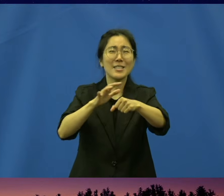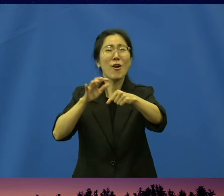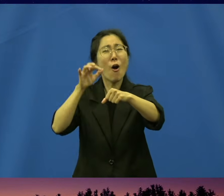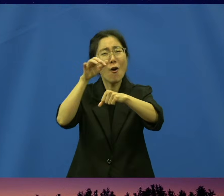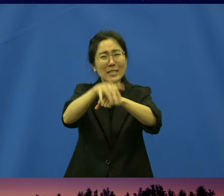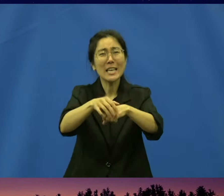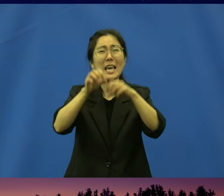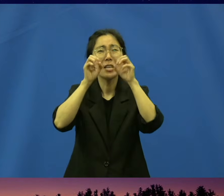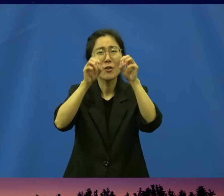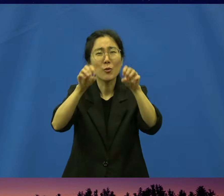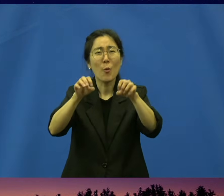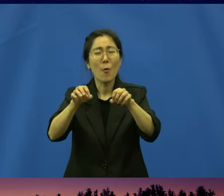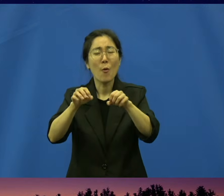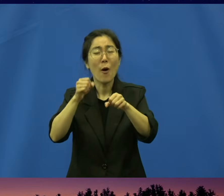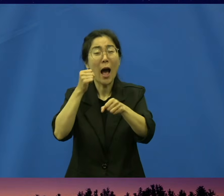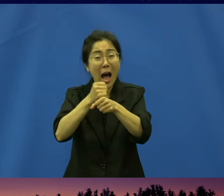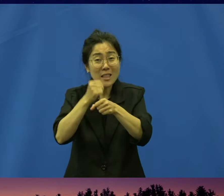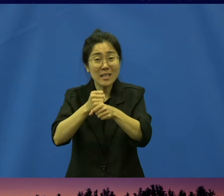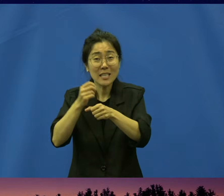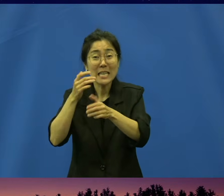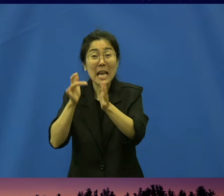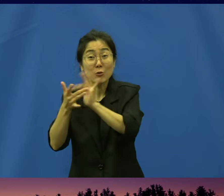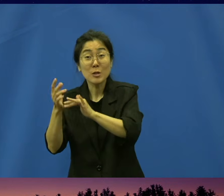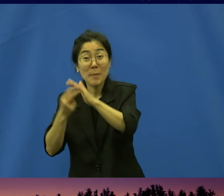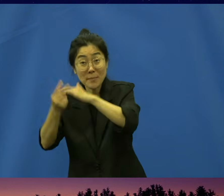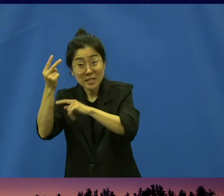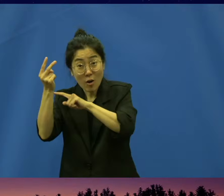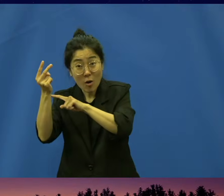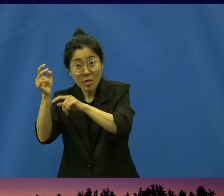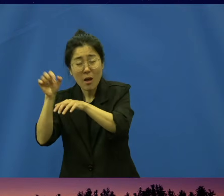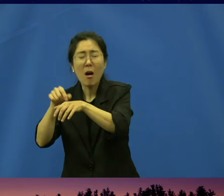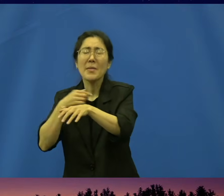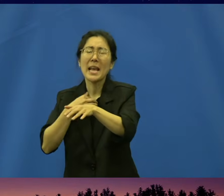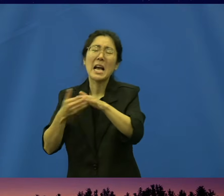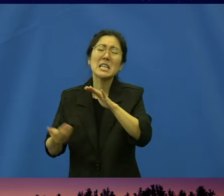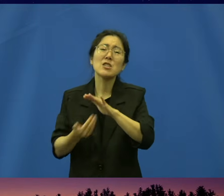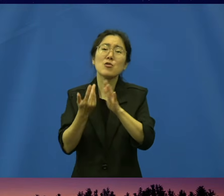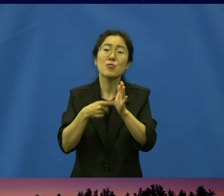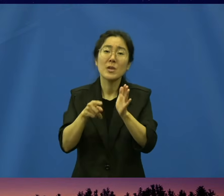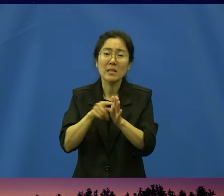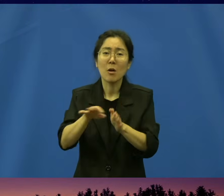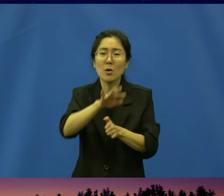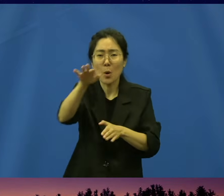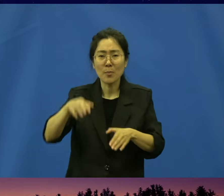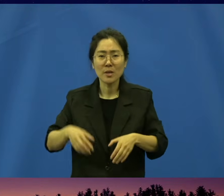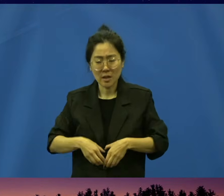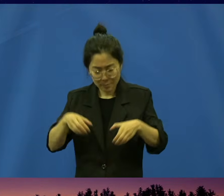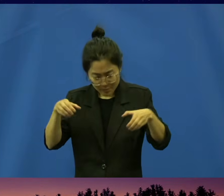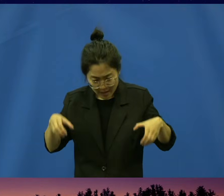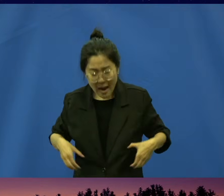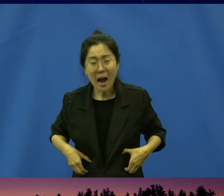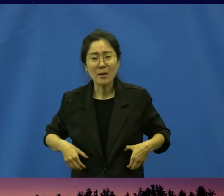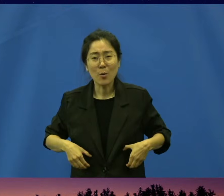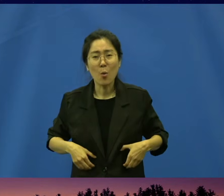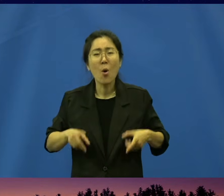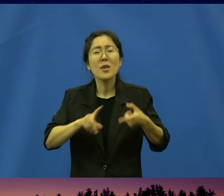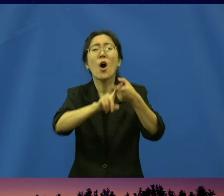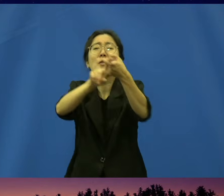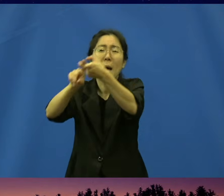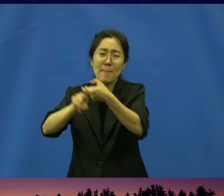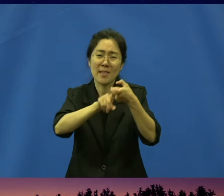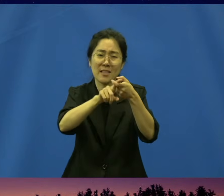남의 의견에 귀를 기울이고 양보하고 하나님의 뜻이 무엇인지를 찾아가게 되기를 여러분 축복합니다. 하나님께서 기뻐하실